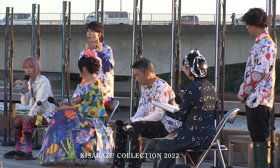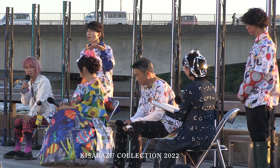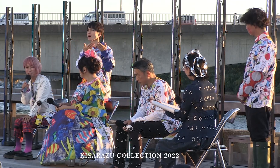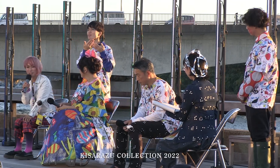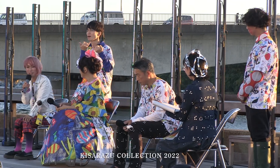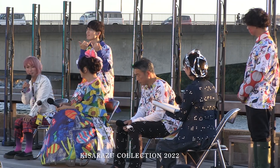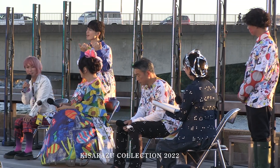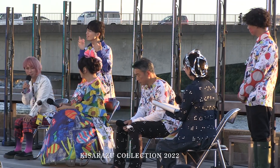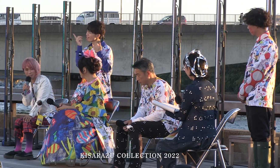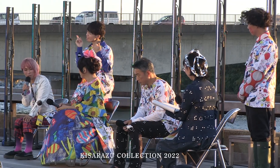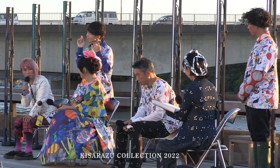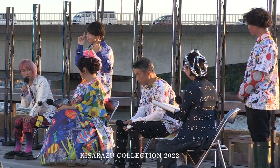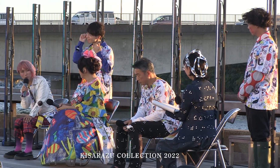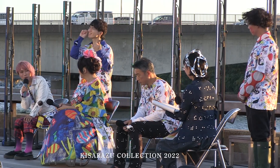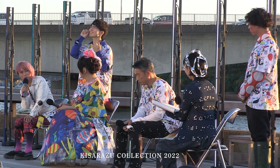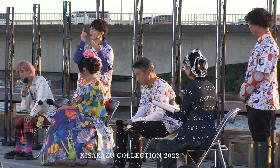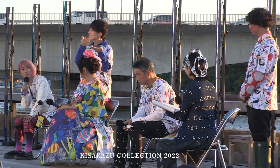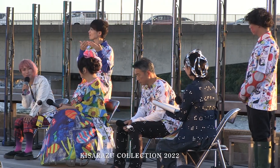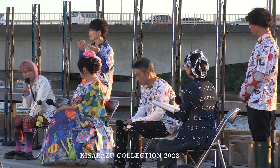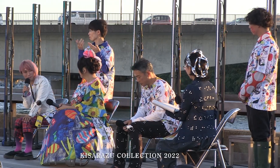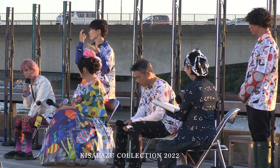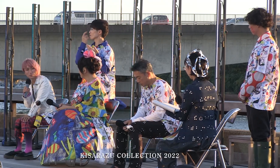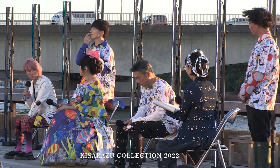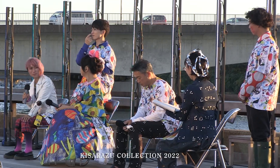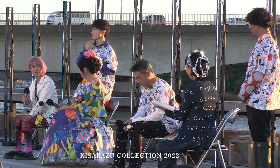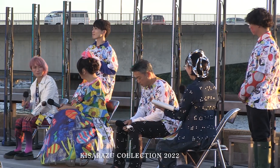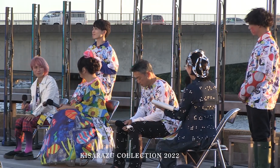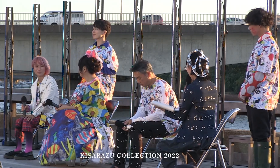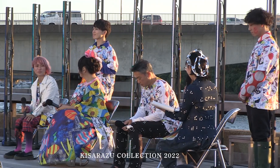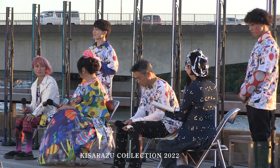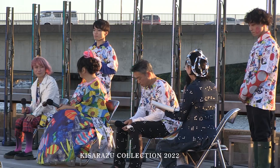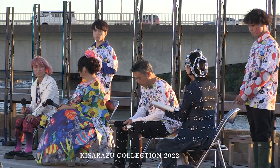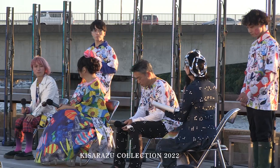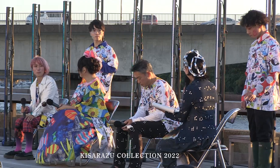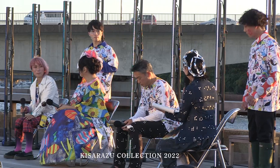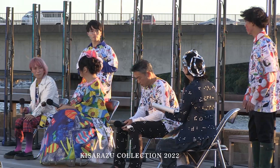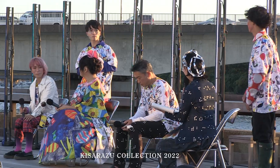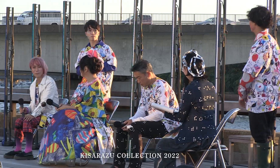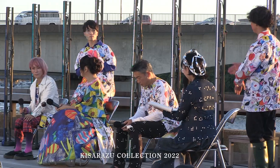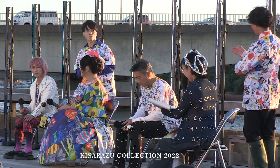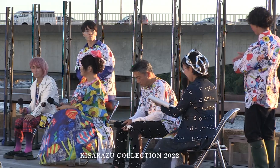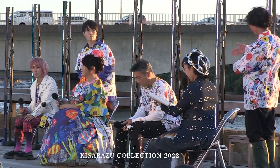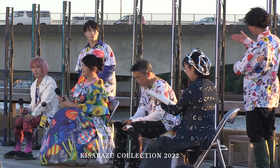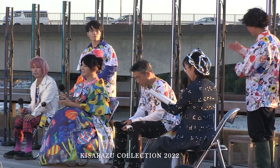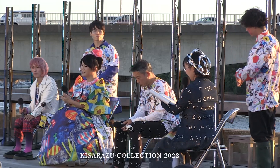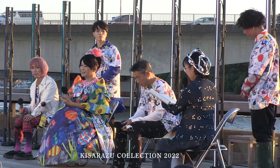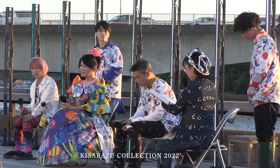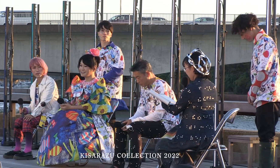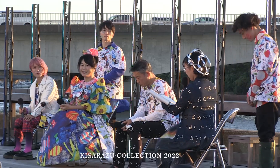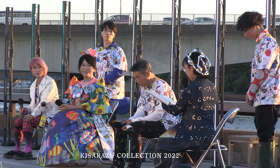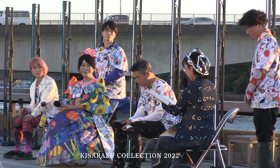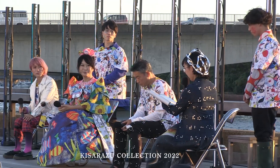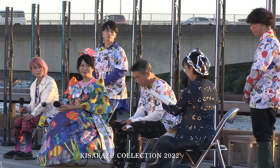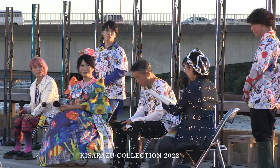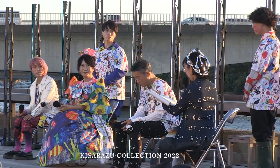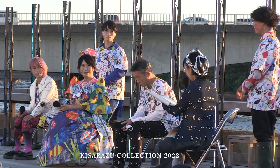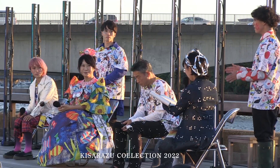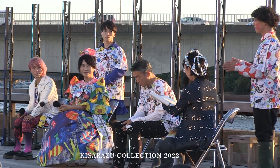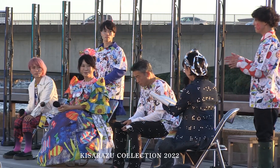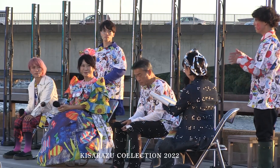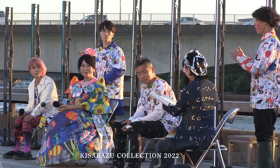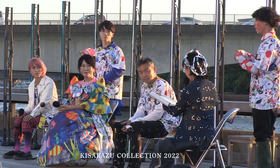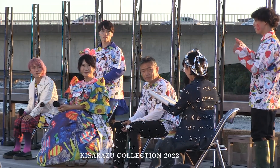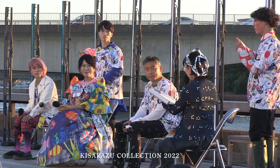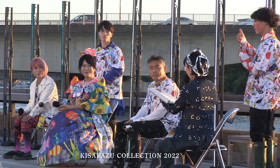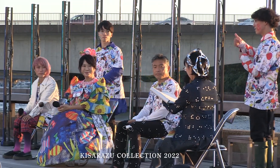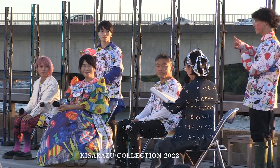何かを感じていただいたんだろうなとは思っています。 はい、ありがとうございます。で、それでは渡辺